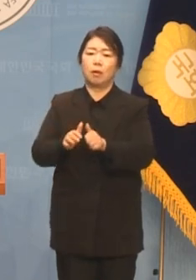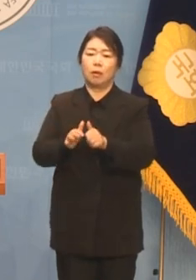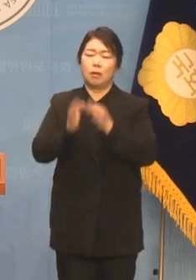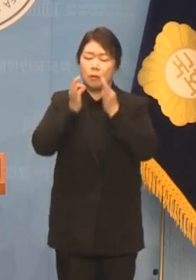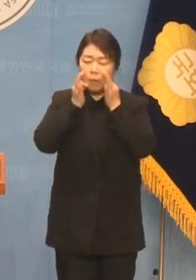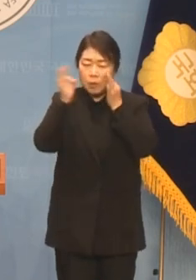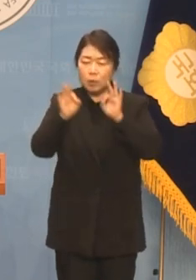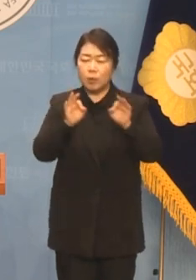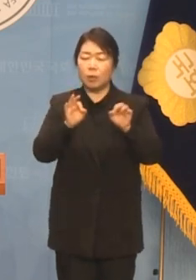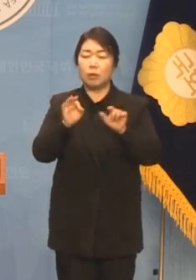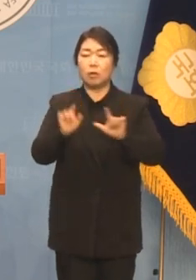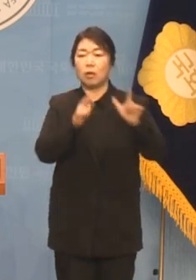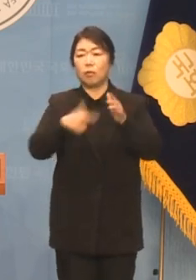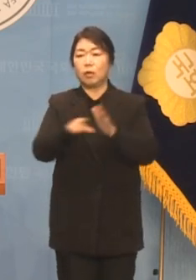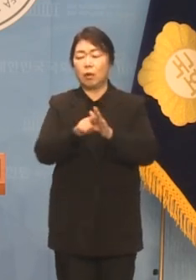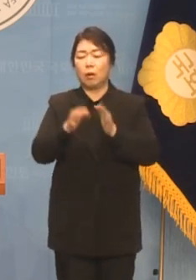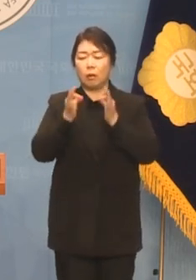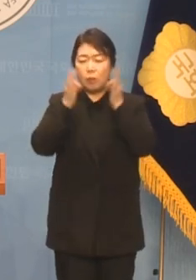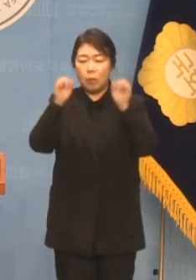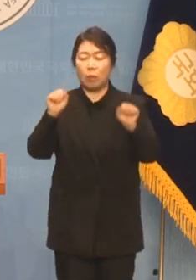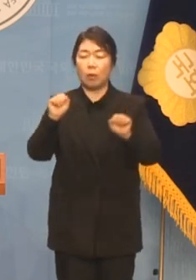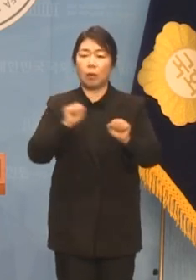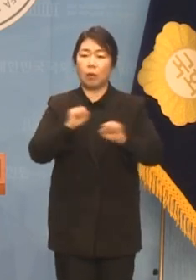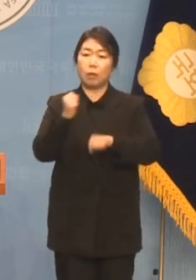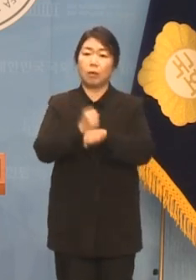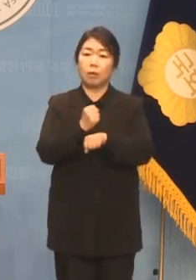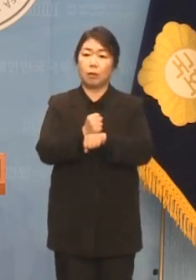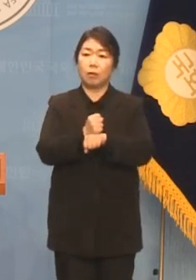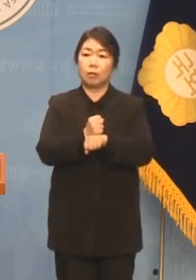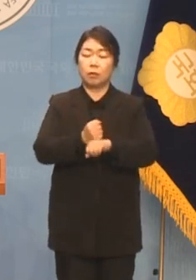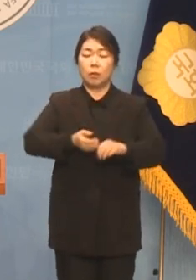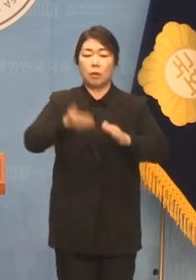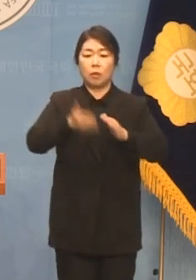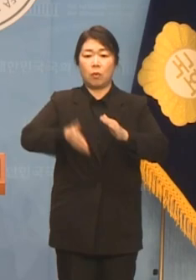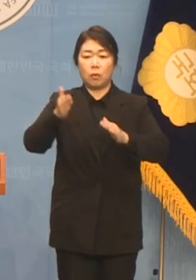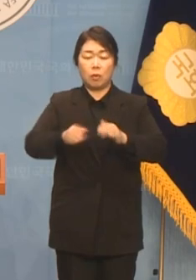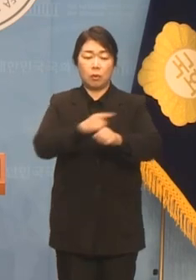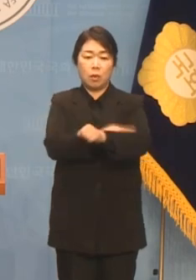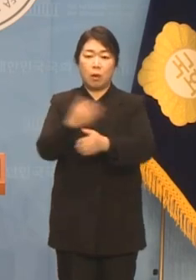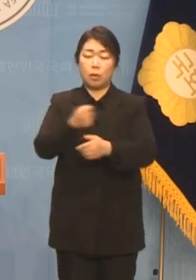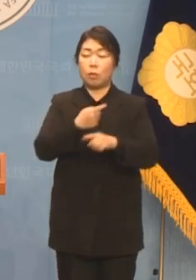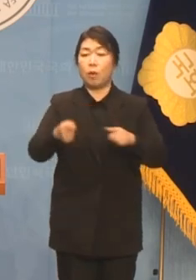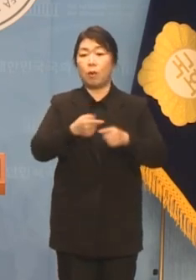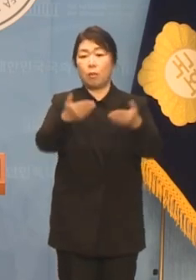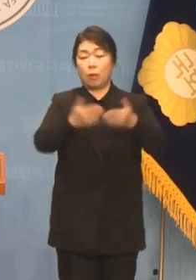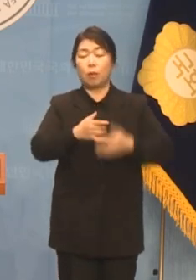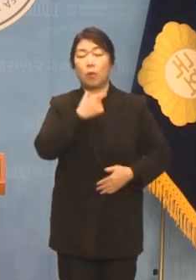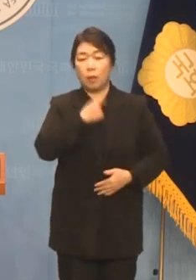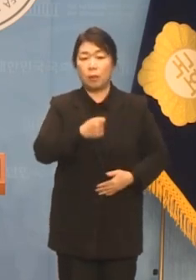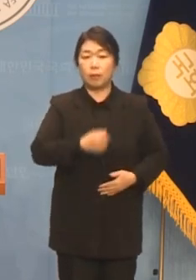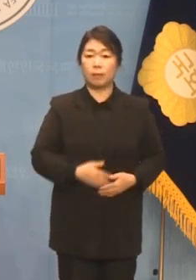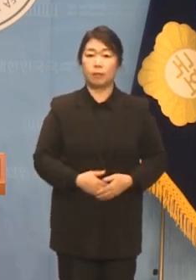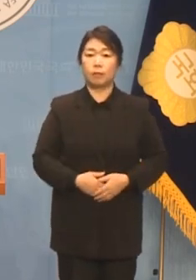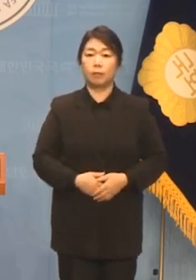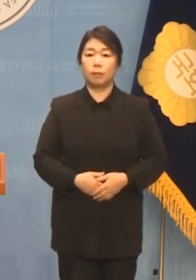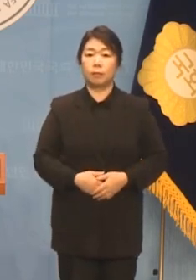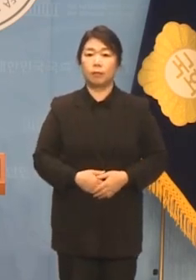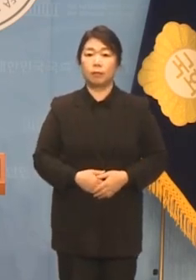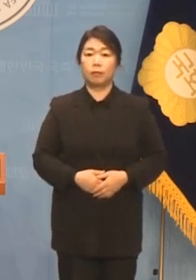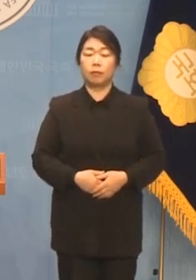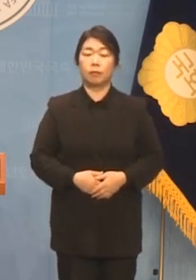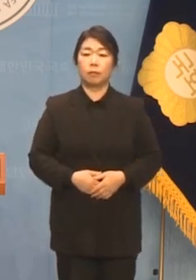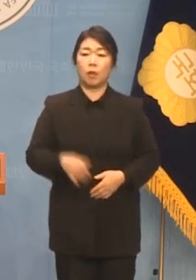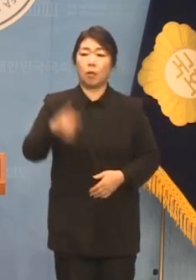노력하며 오로지 제 실력으로 공정하게 평가받기를 바라는 세대입니다